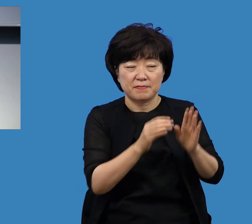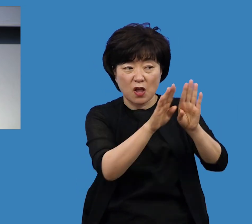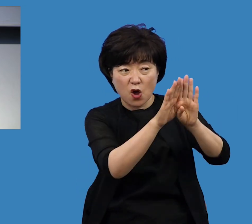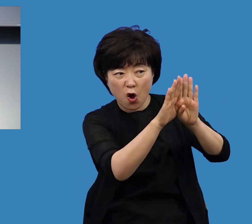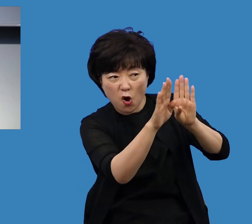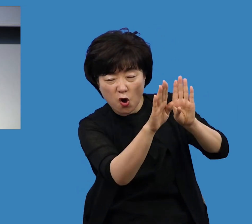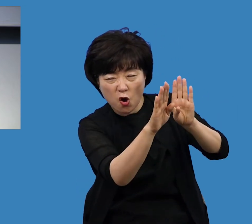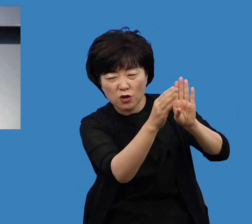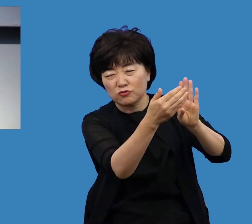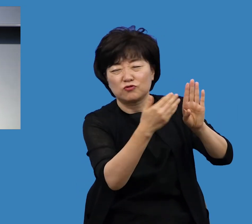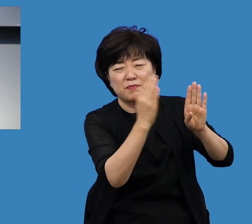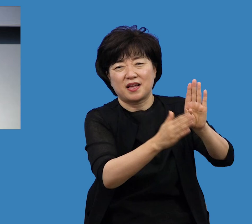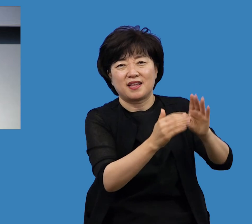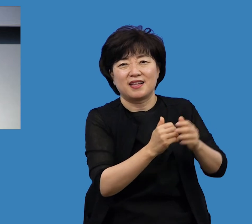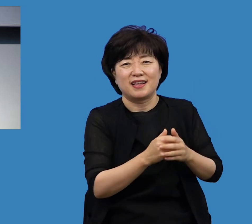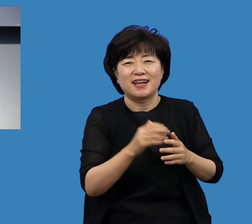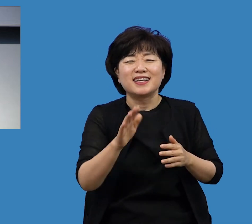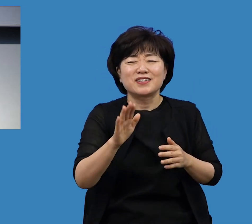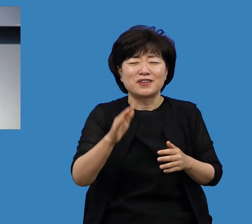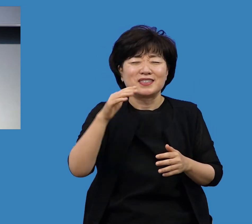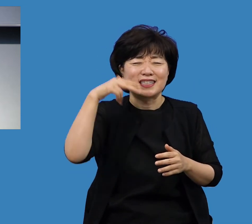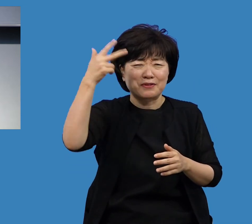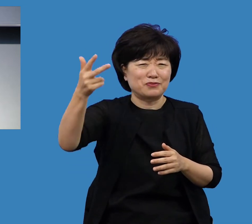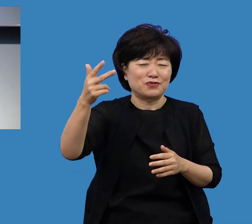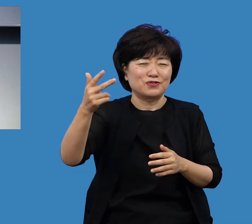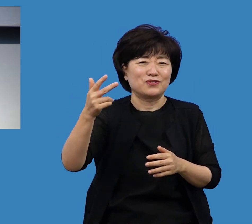이야기는 다음 주에 합시다. 하여간 틈을 주지 마세요.